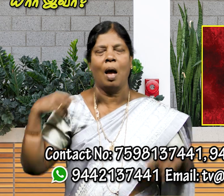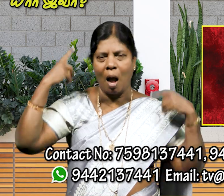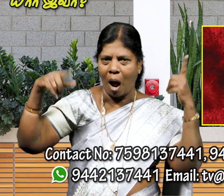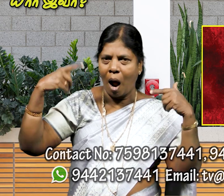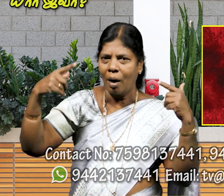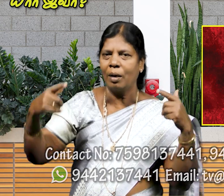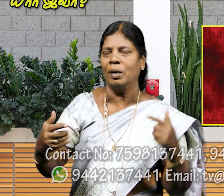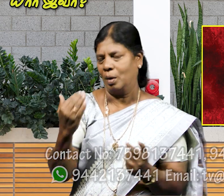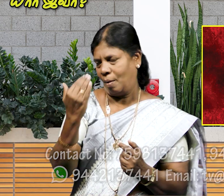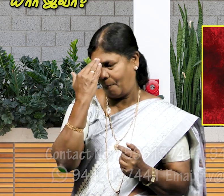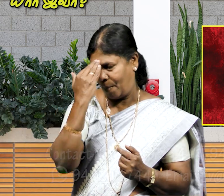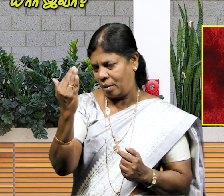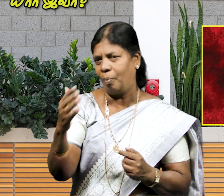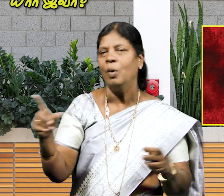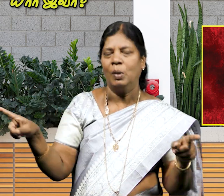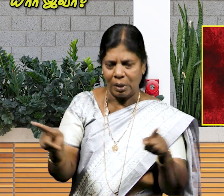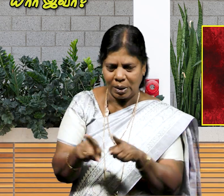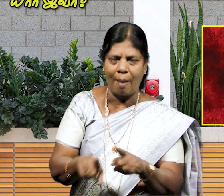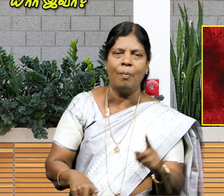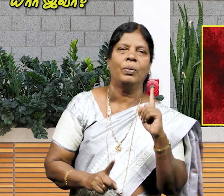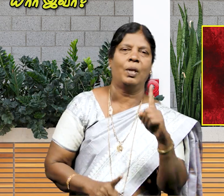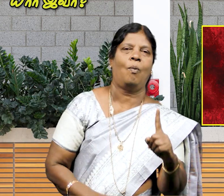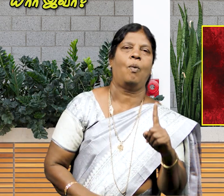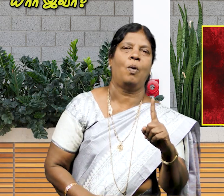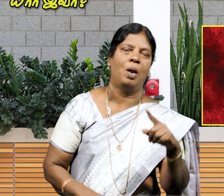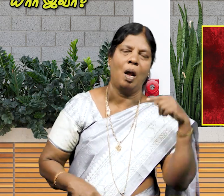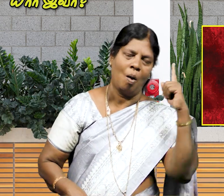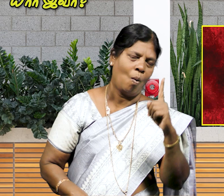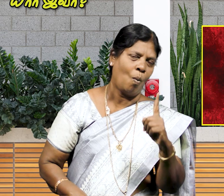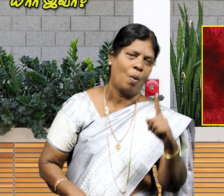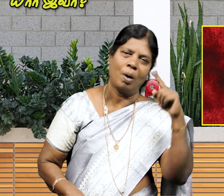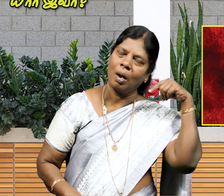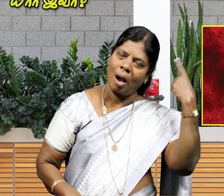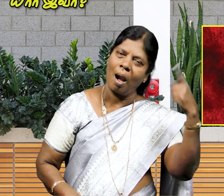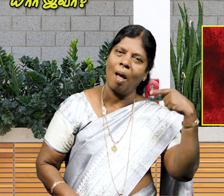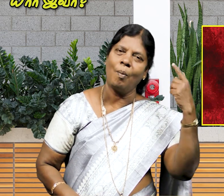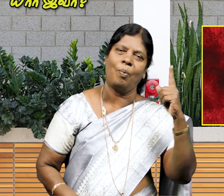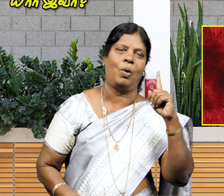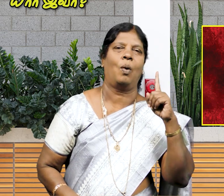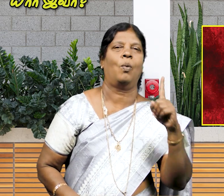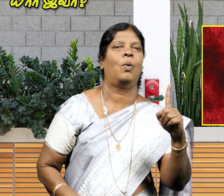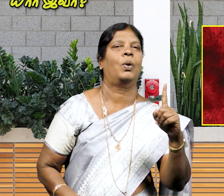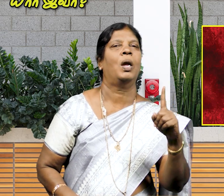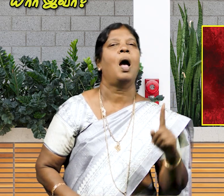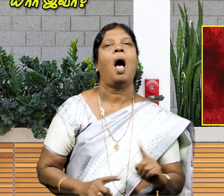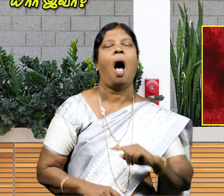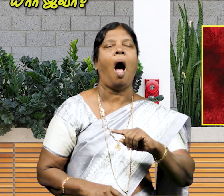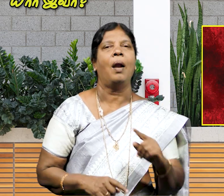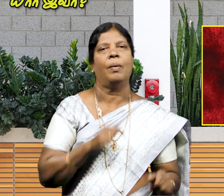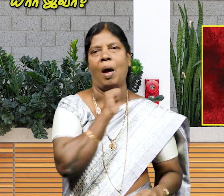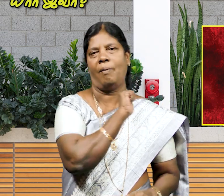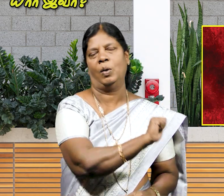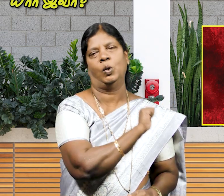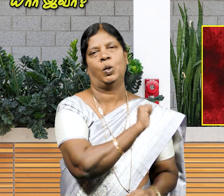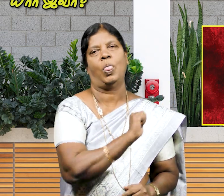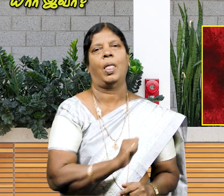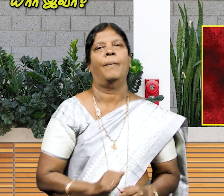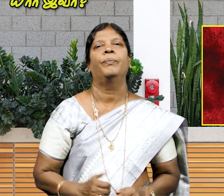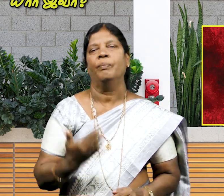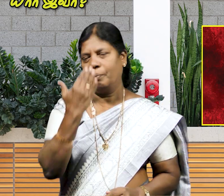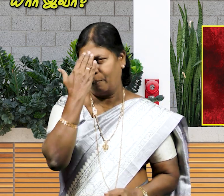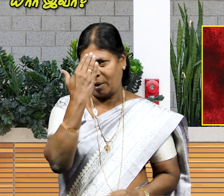எப்படி மதிப்புக்குரியதா இருக்கிறதோ அதுபோல காணாமல் போன இந்த ஒரு ஆடும்